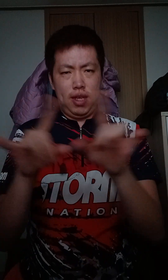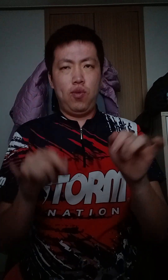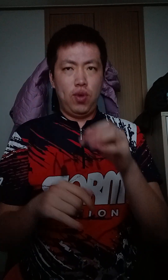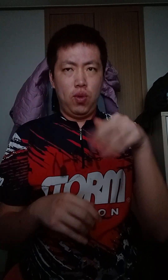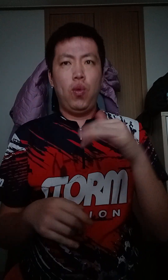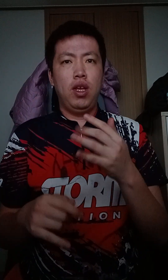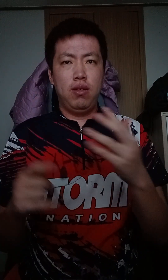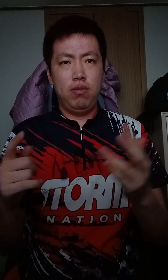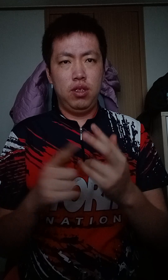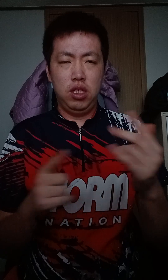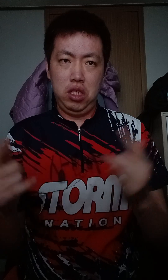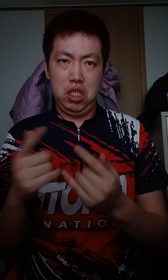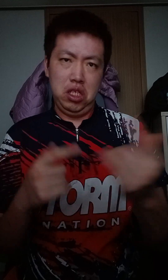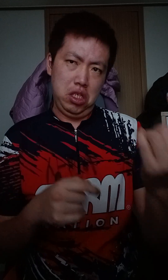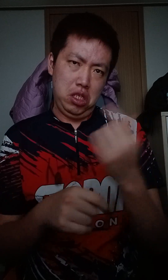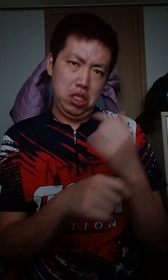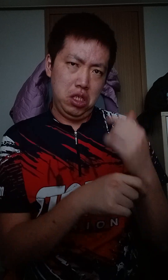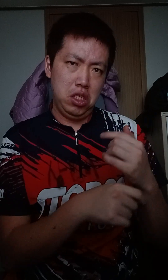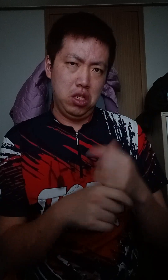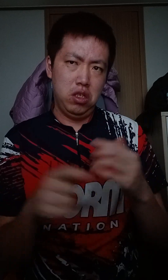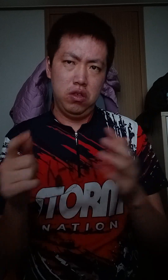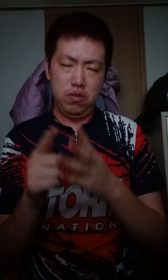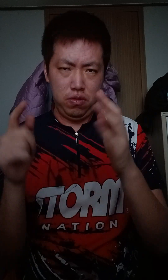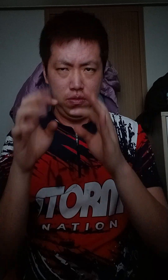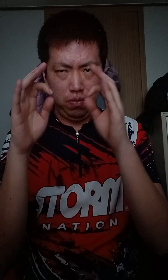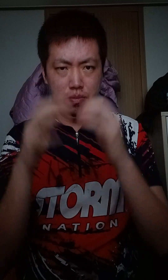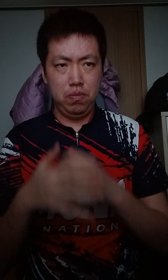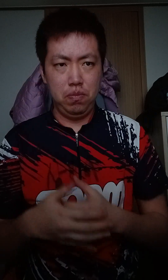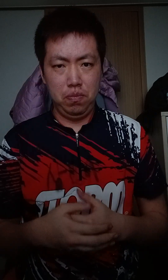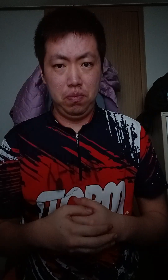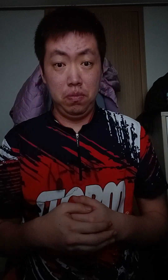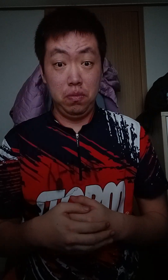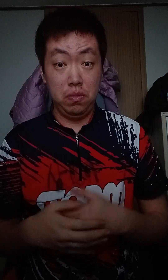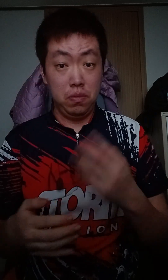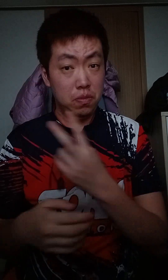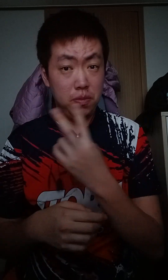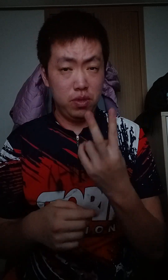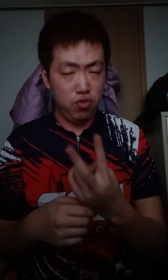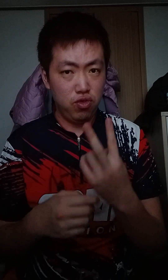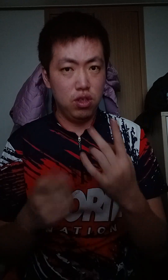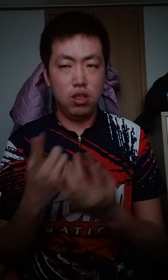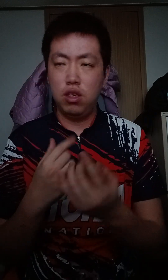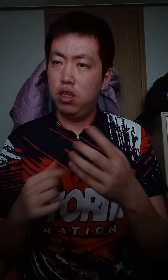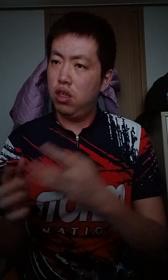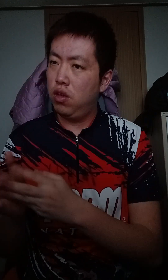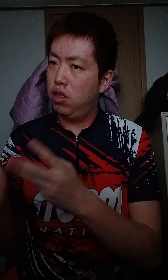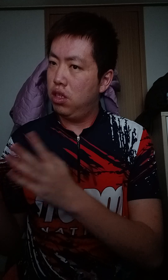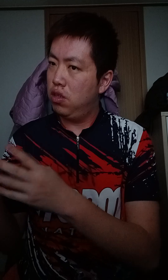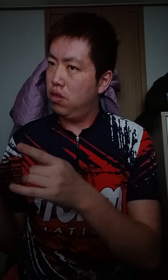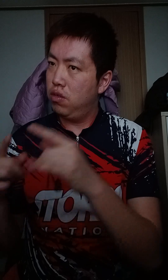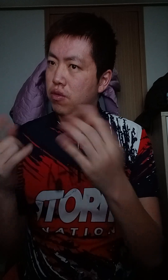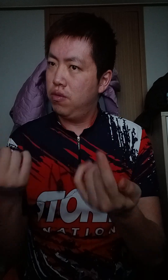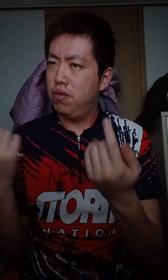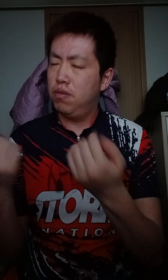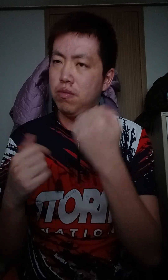외삼촌이 기막힌 일을 당했다며 대신 제보했습니다. 영상은 2개뿐이지만 지난 2월부터 바로 어제 새벽까지